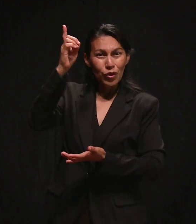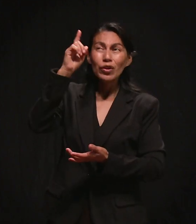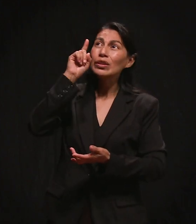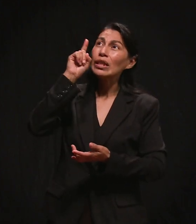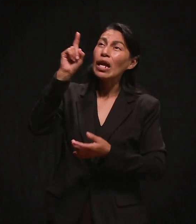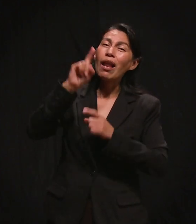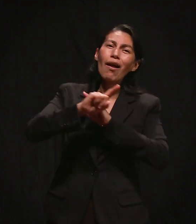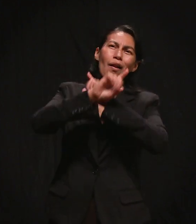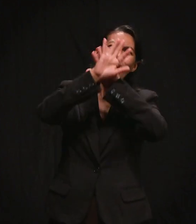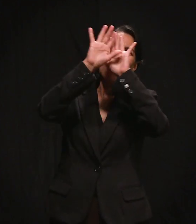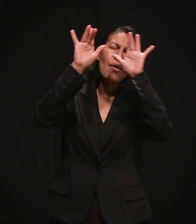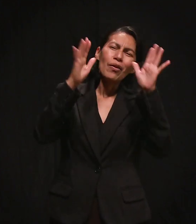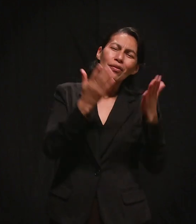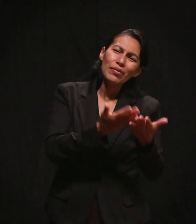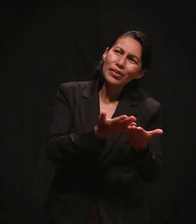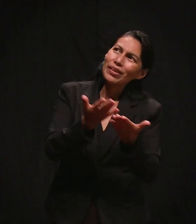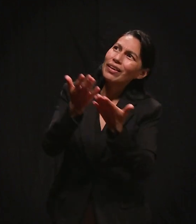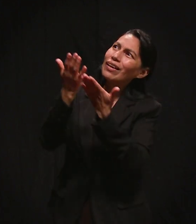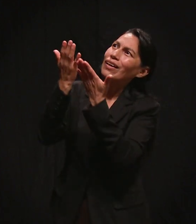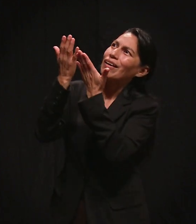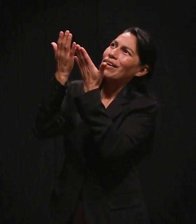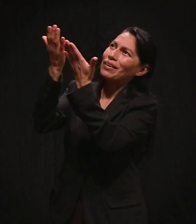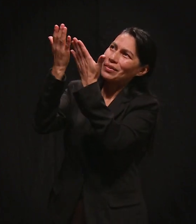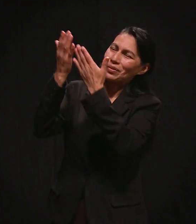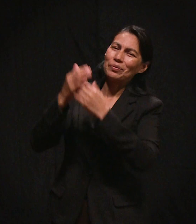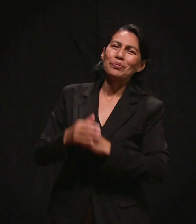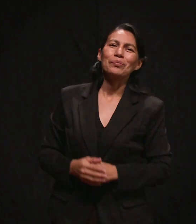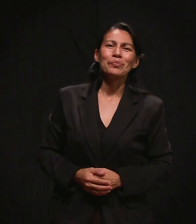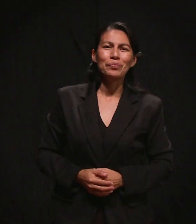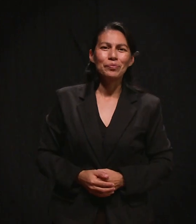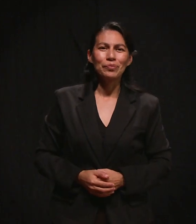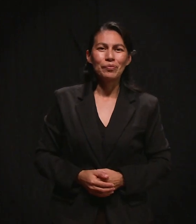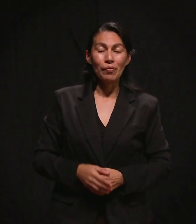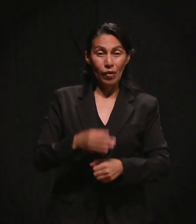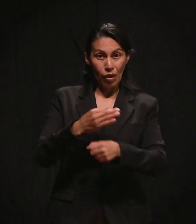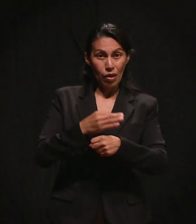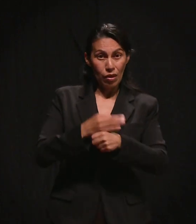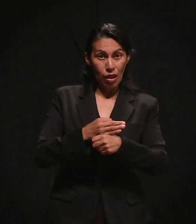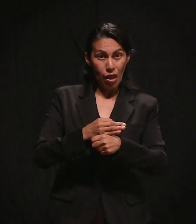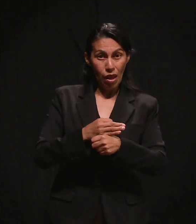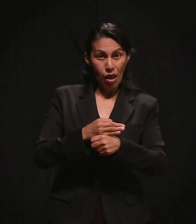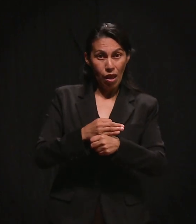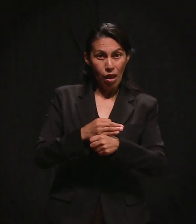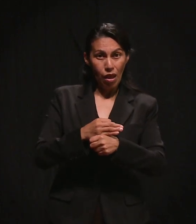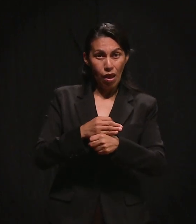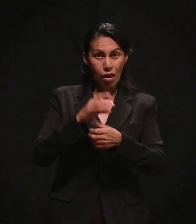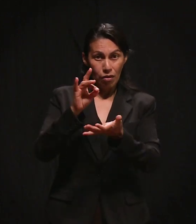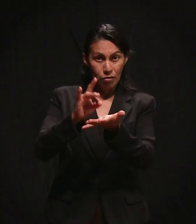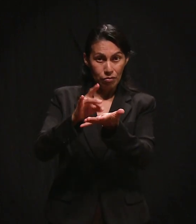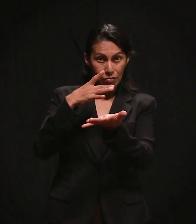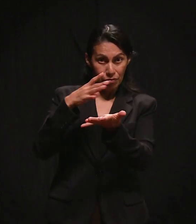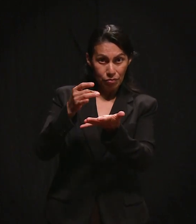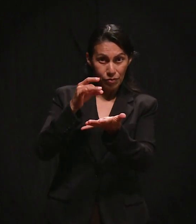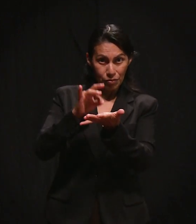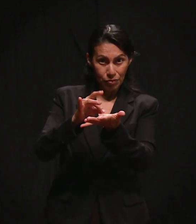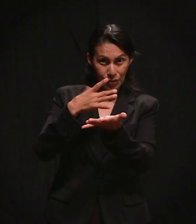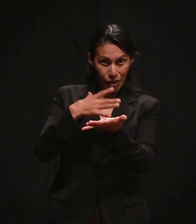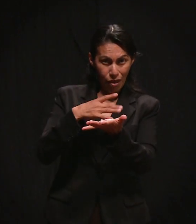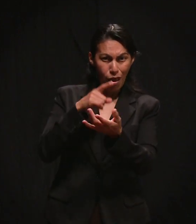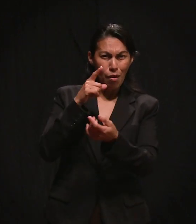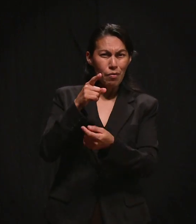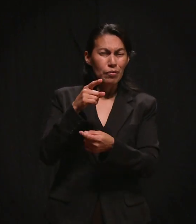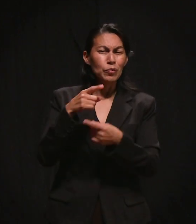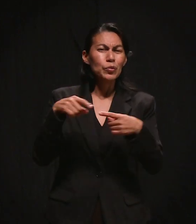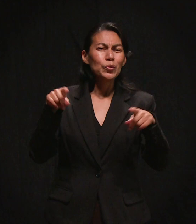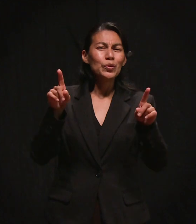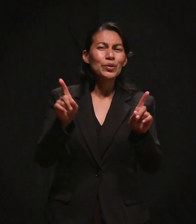glorificado. Mientras enviamos estos agradecimientos y pedidos, vamos a escuchar una melodía que nos va